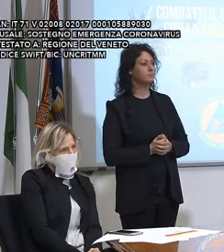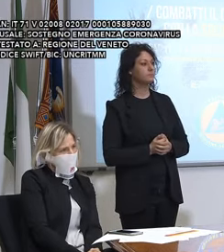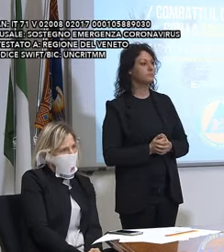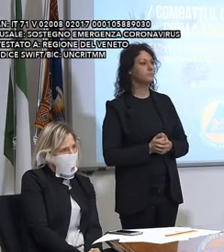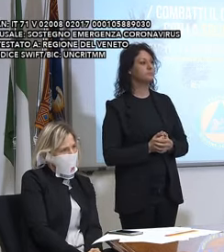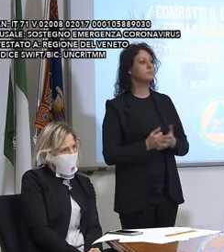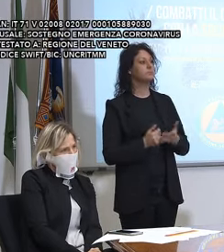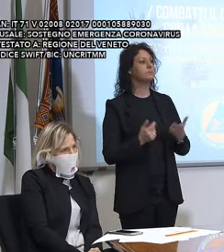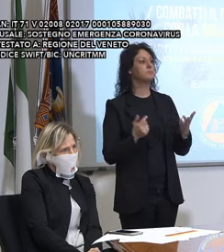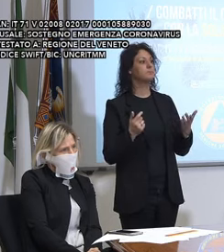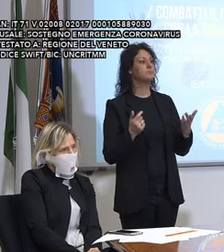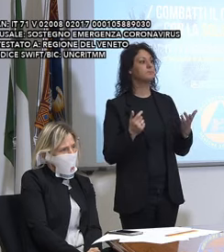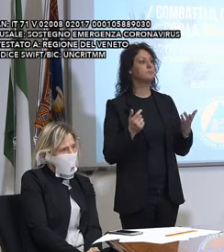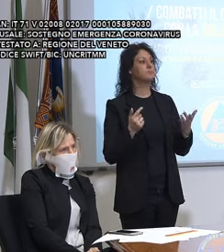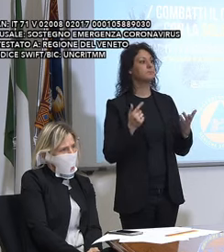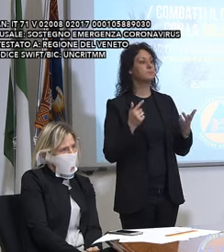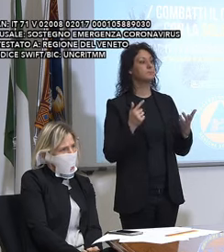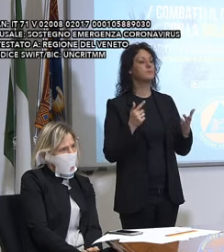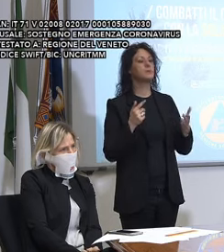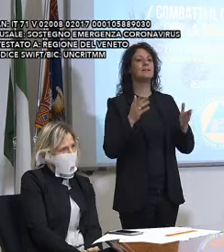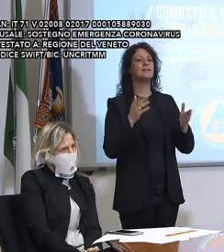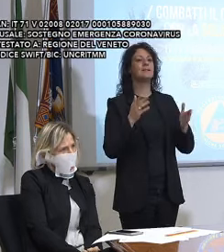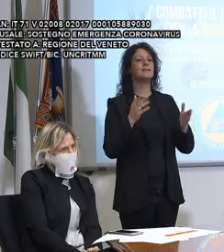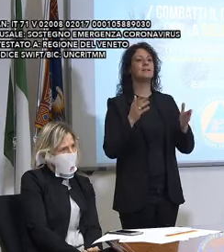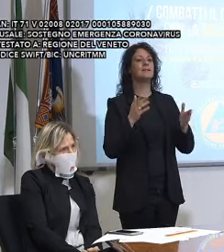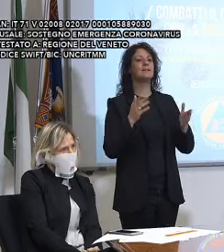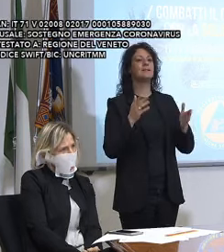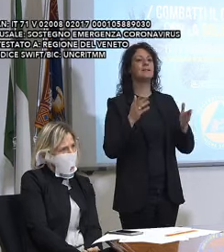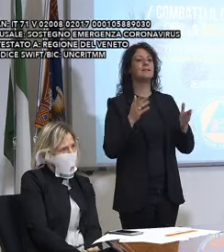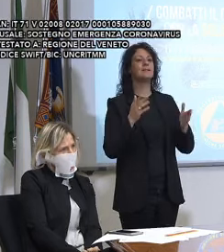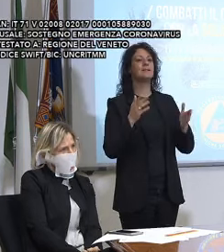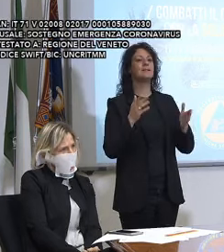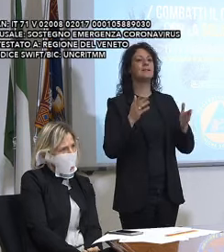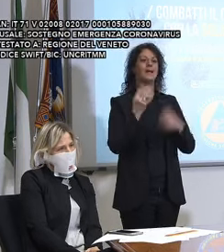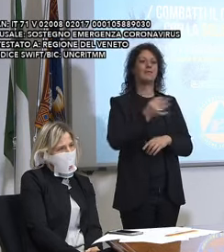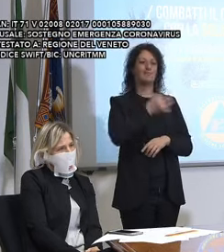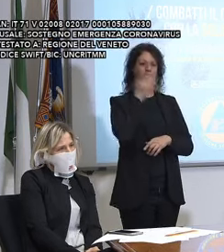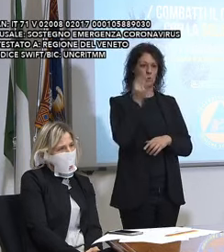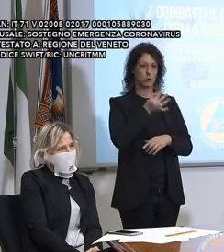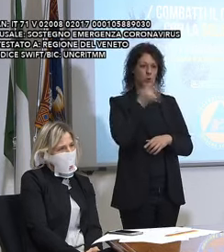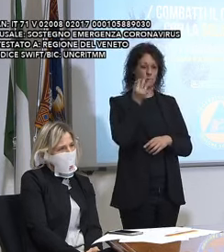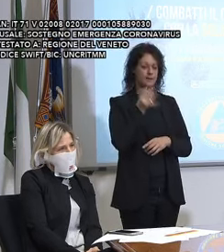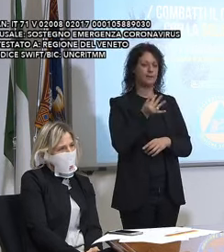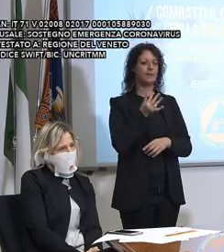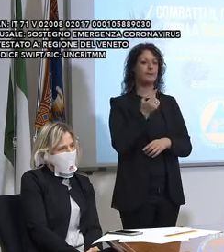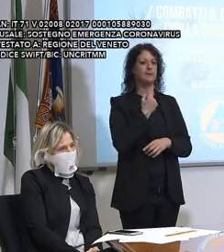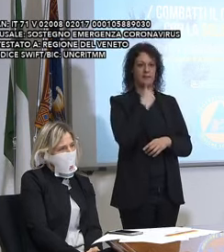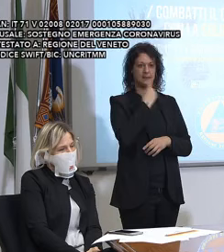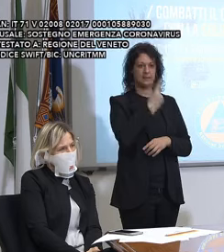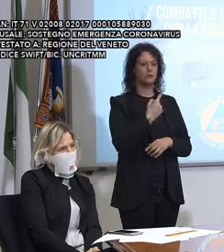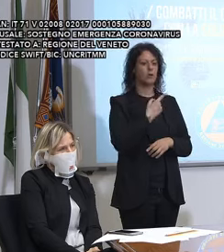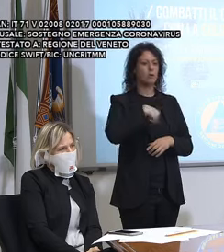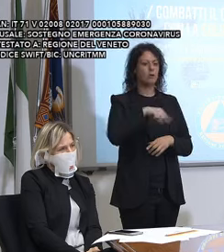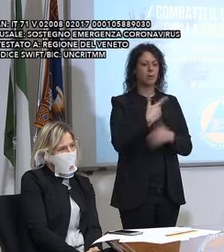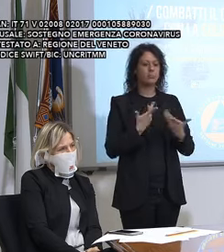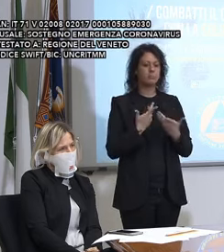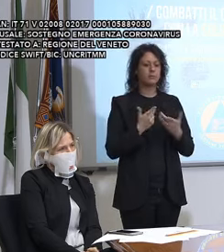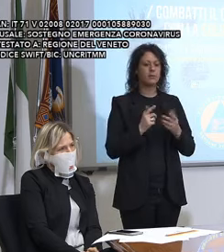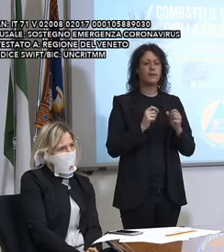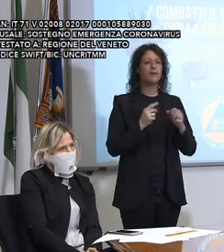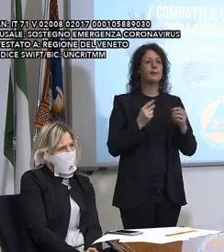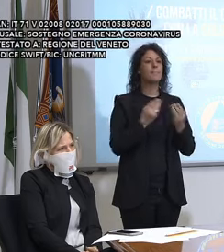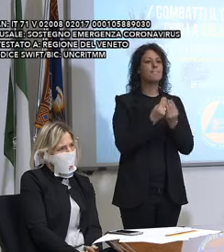dagli ambulanti del settore piante e fiori, che dicono non possiamo vendere la nostra merce al